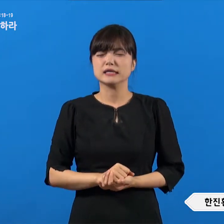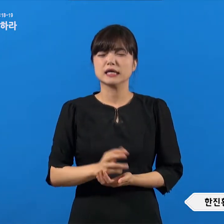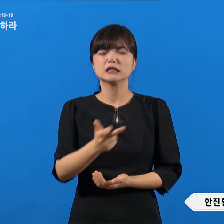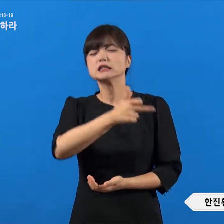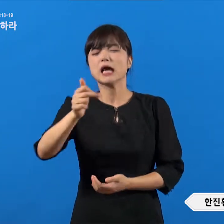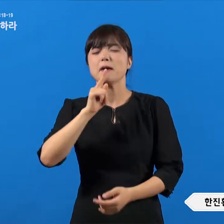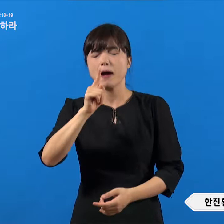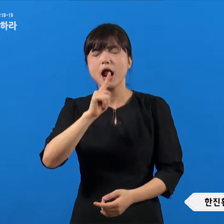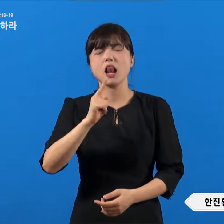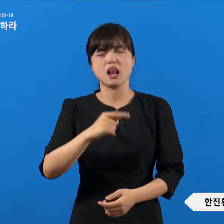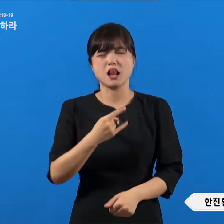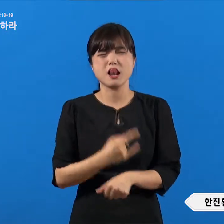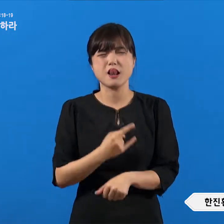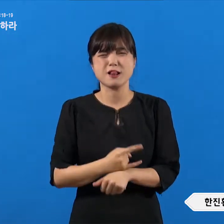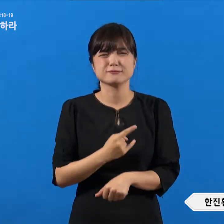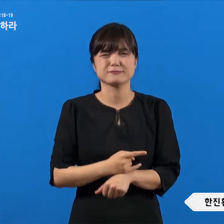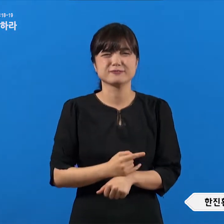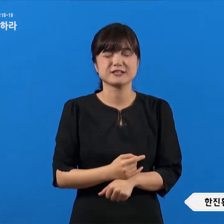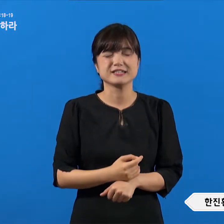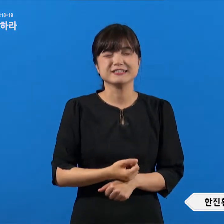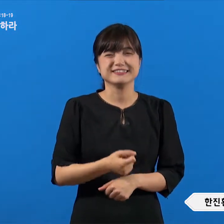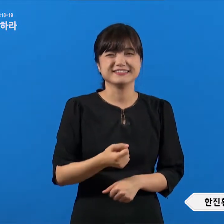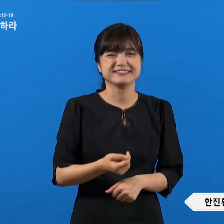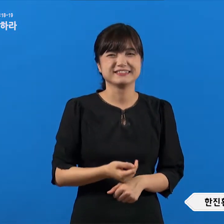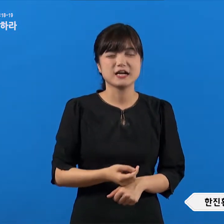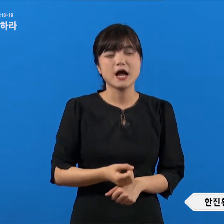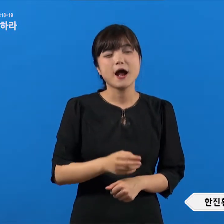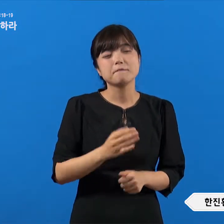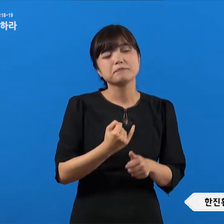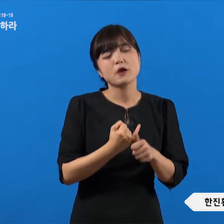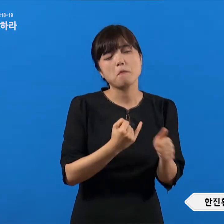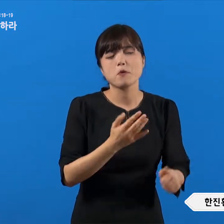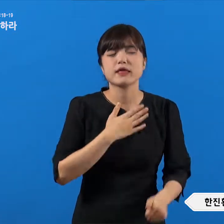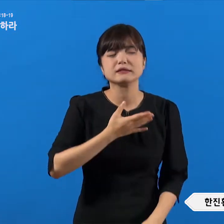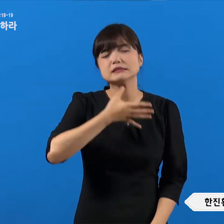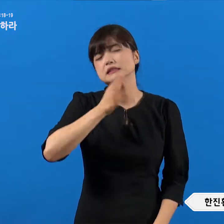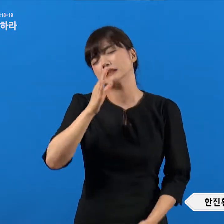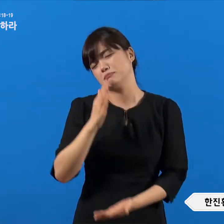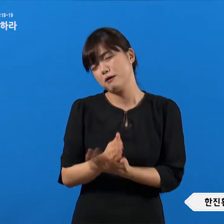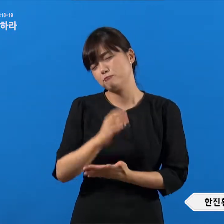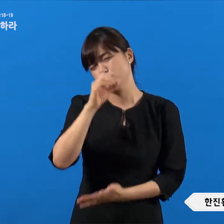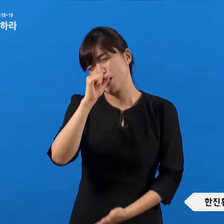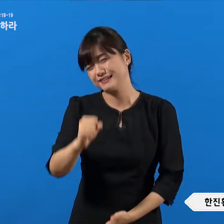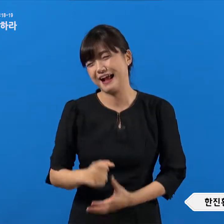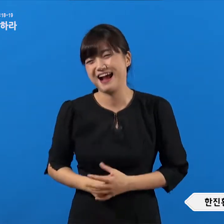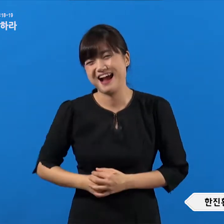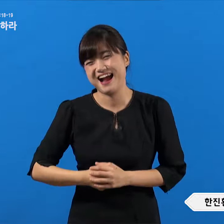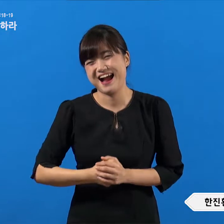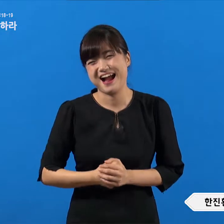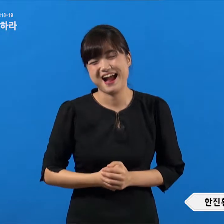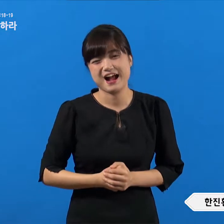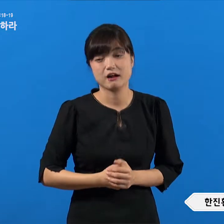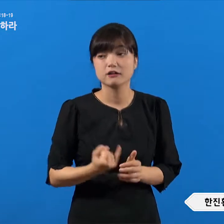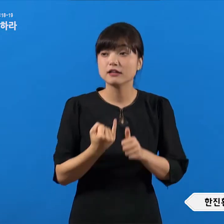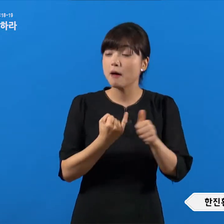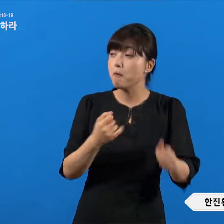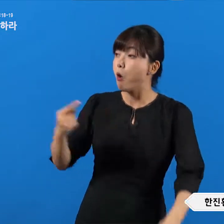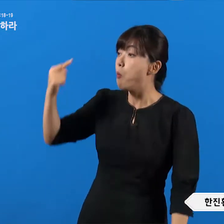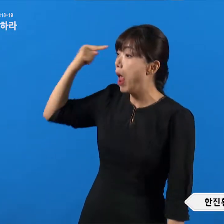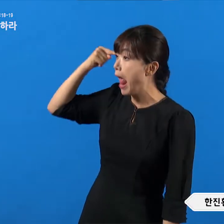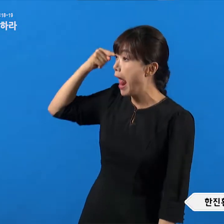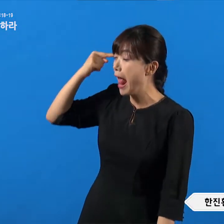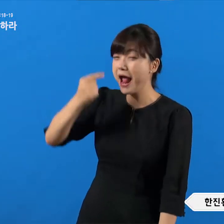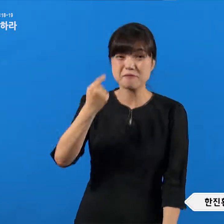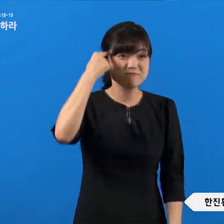좀 더 크게. 여보, 나는 안 늙었으면 좋겠어. 남편이 왜